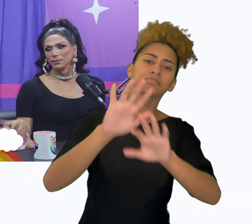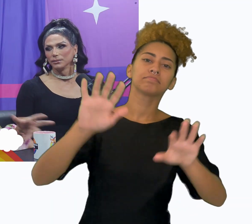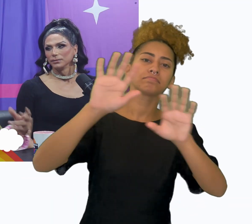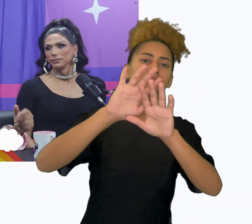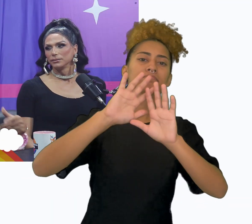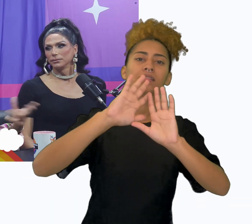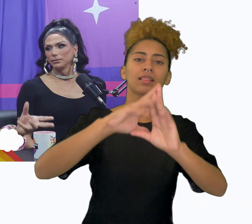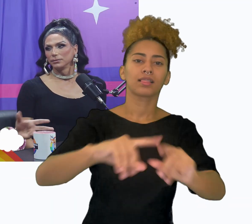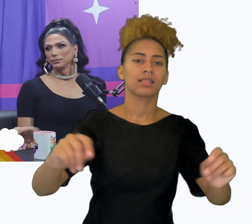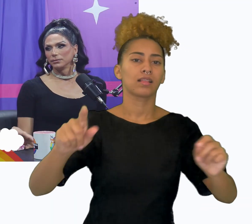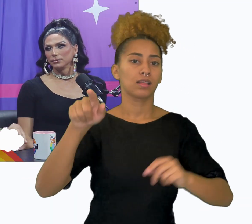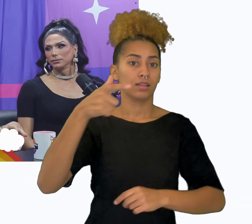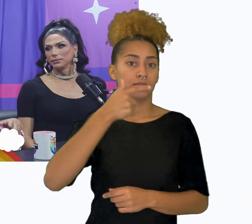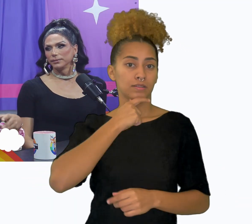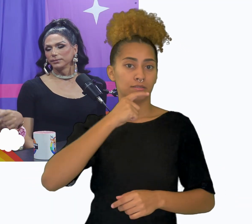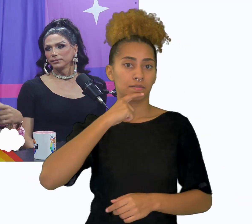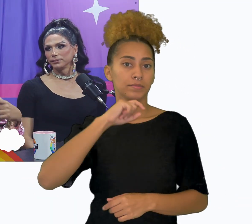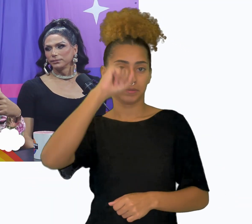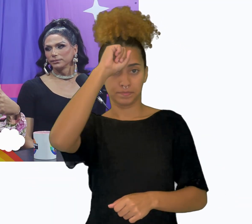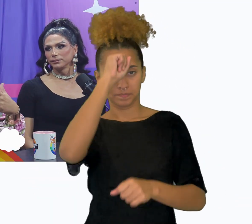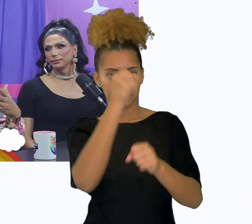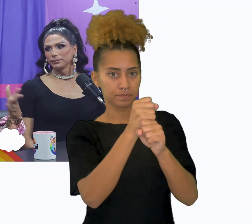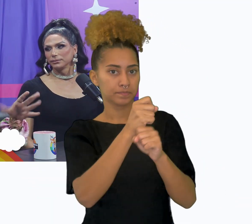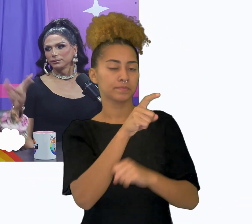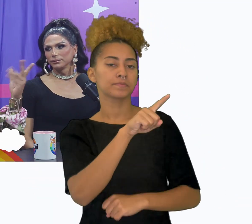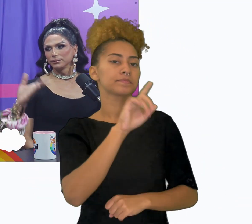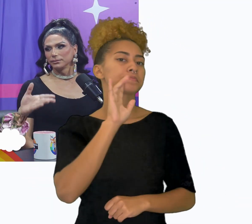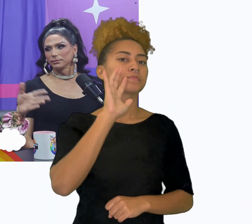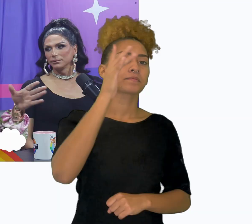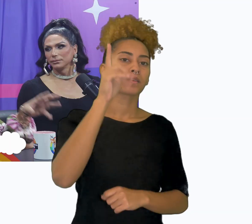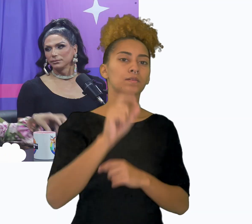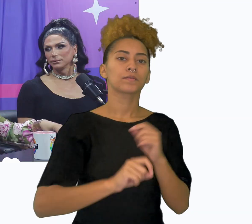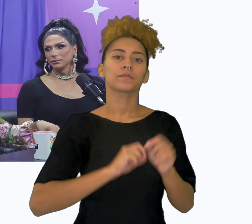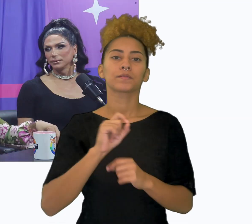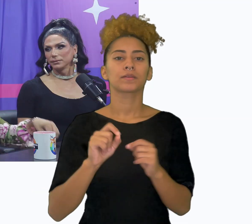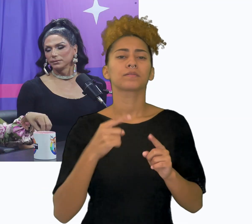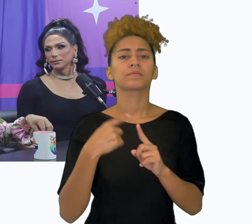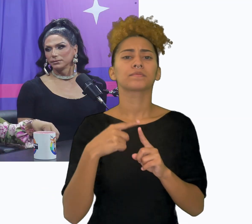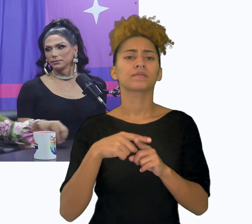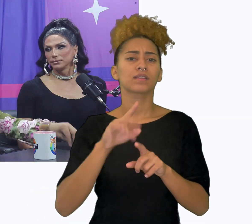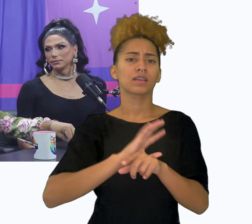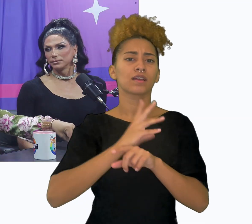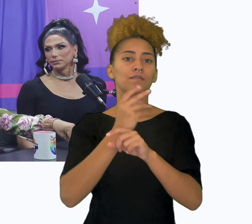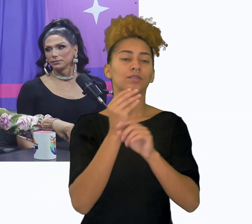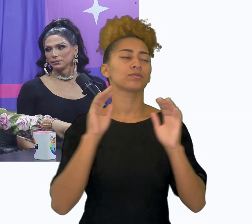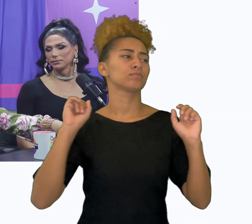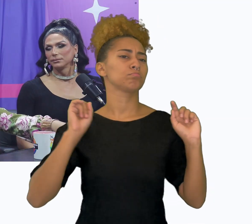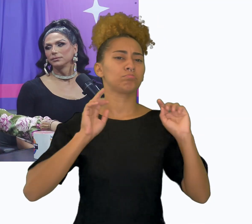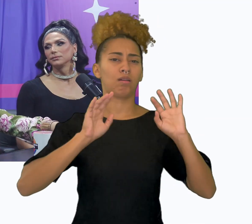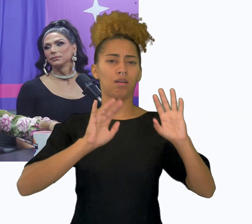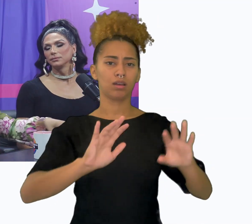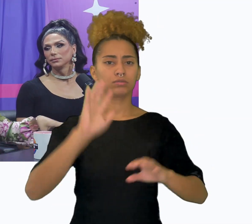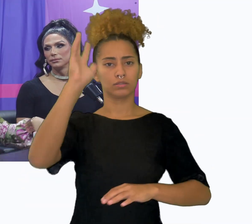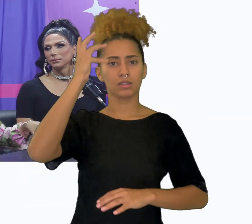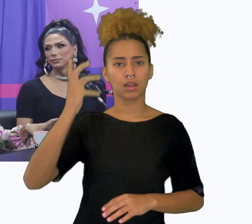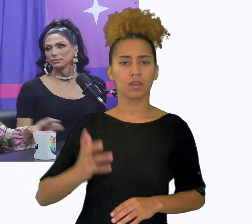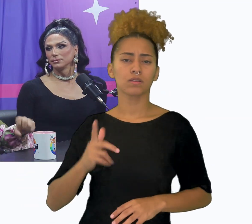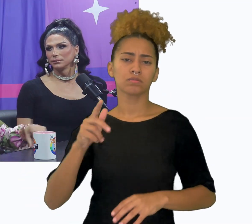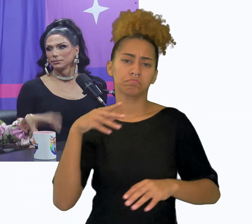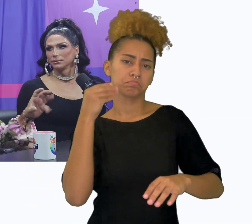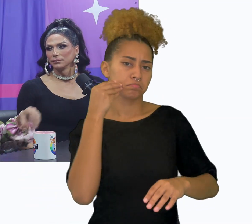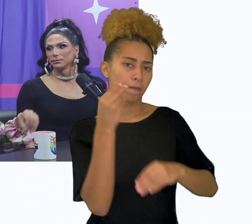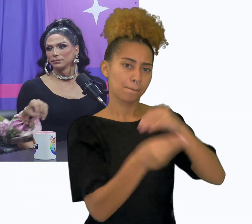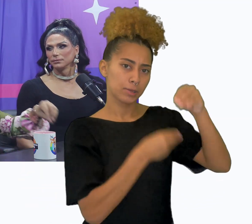formato. E aí o proprietário resolveu... e era um evento dominado pelas drags. E aí ele quis dar